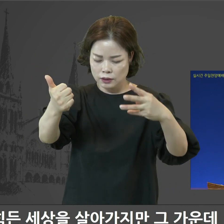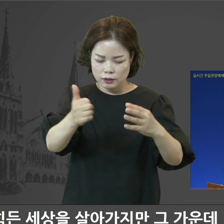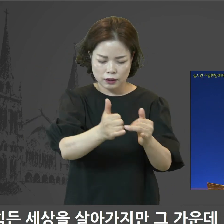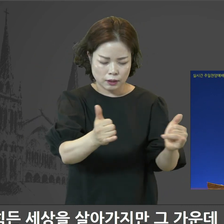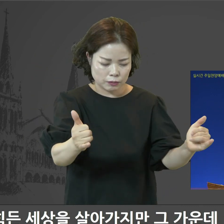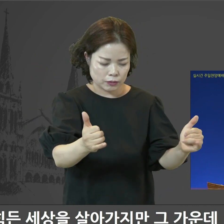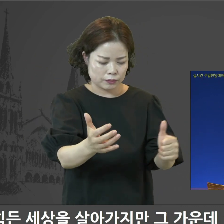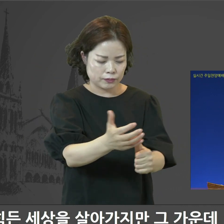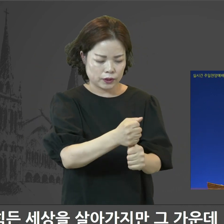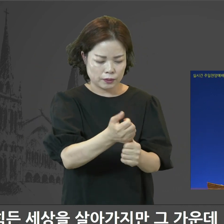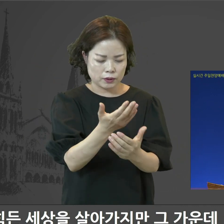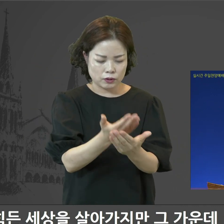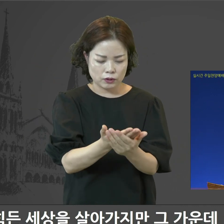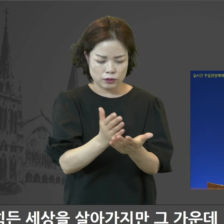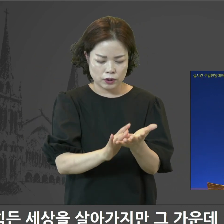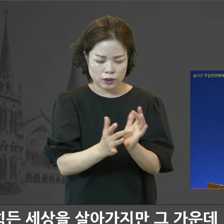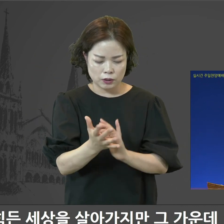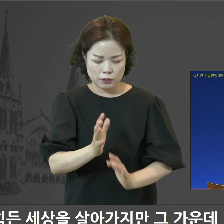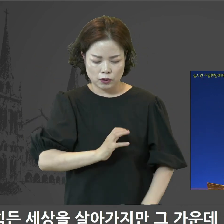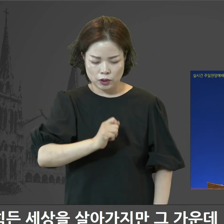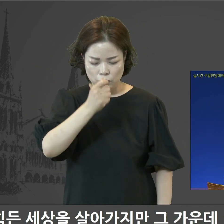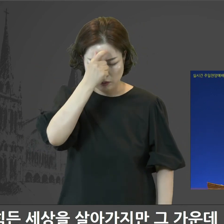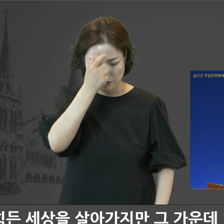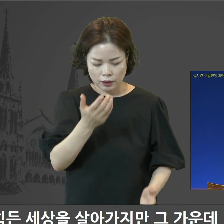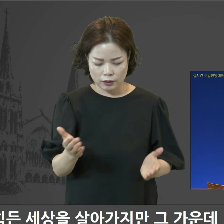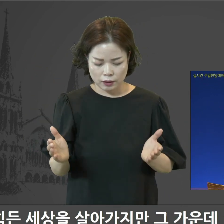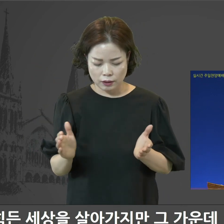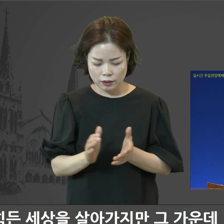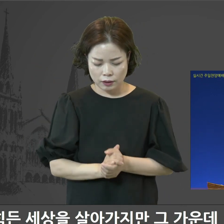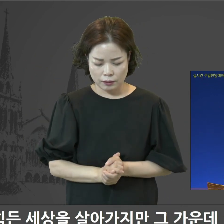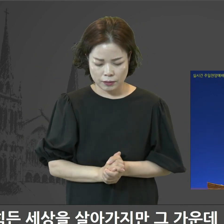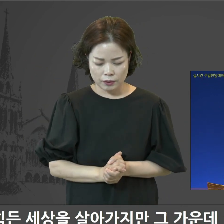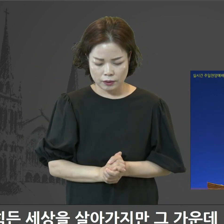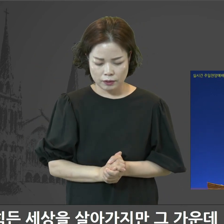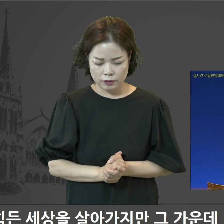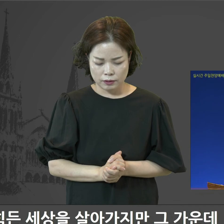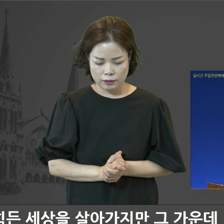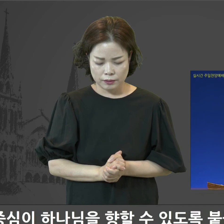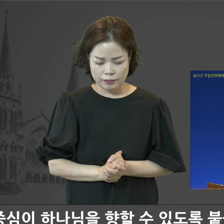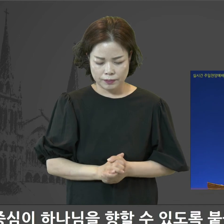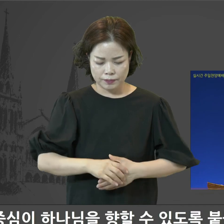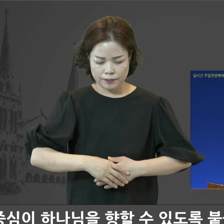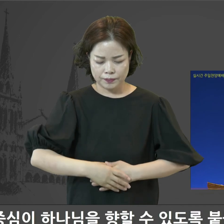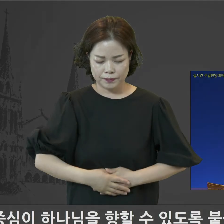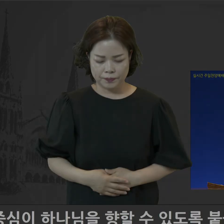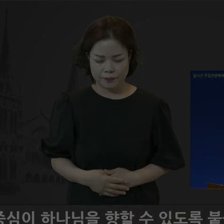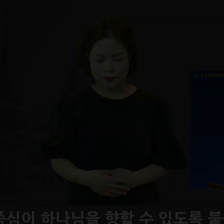붙들어 주옵소서. 예수님의 이름으로 기도하옵나이다. 아멘.